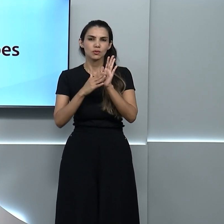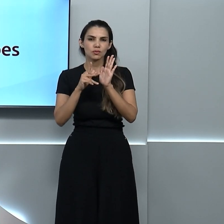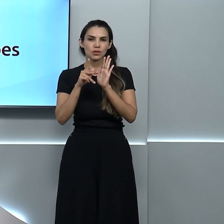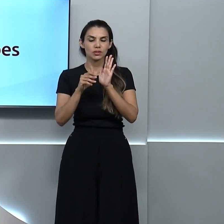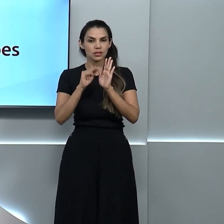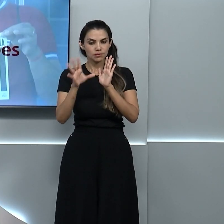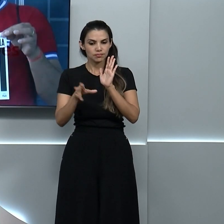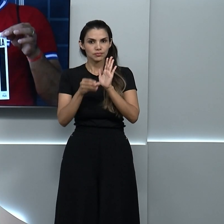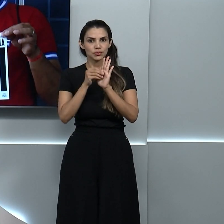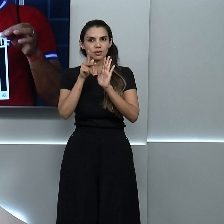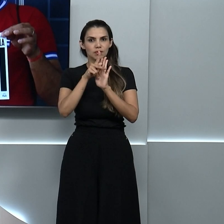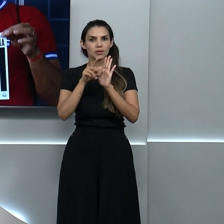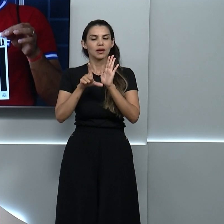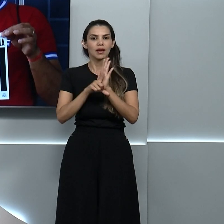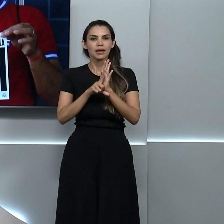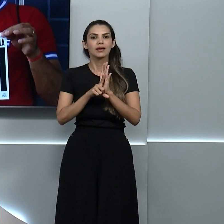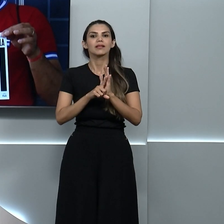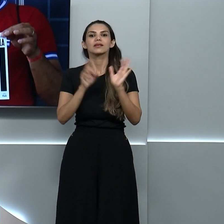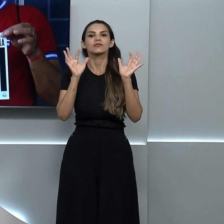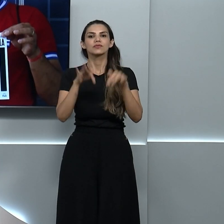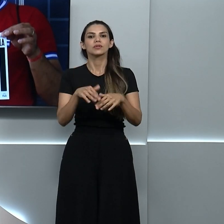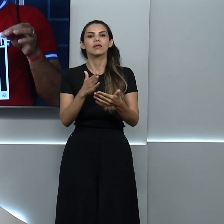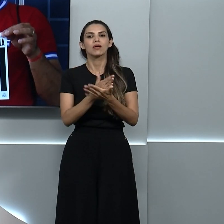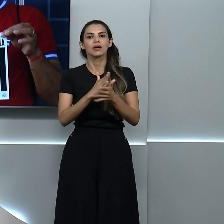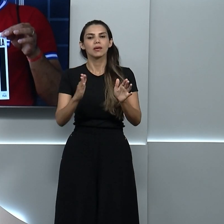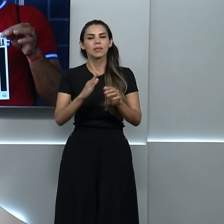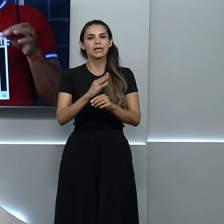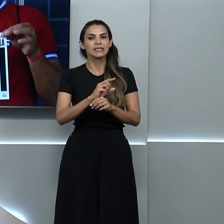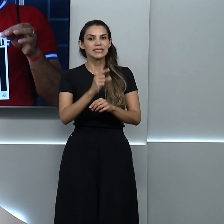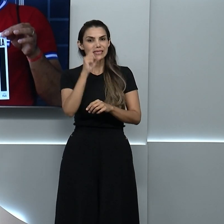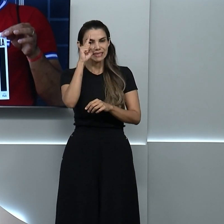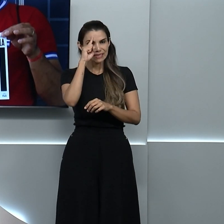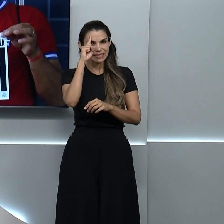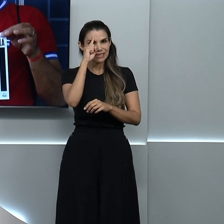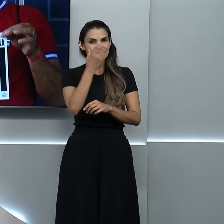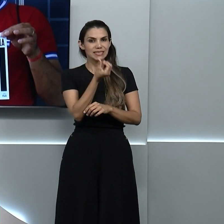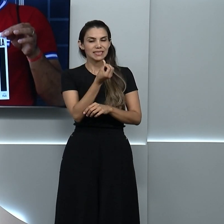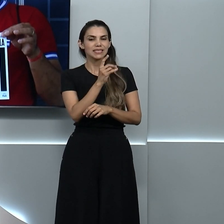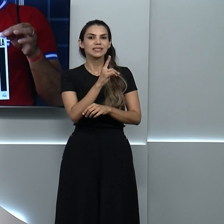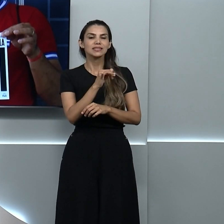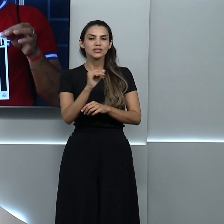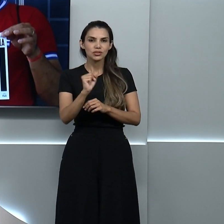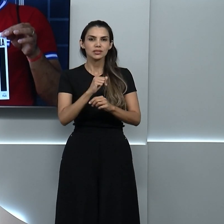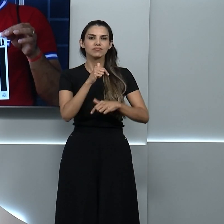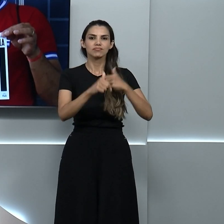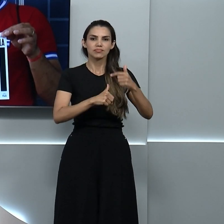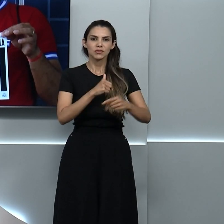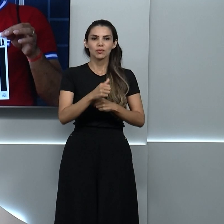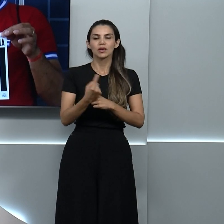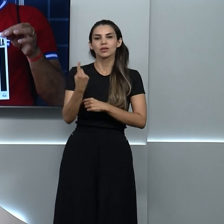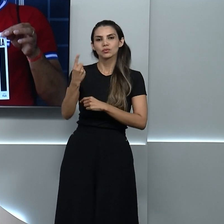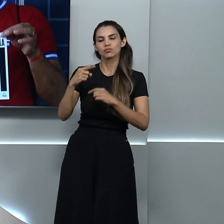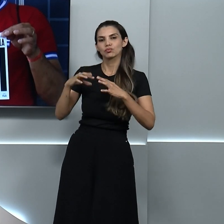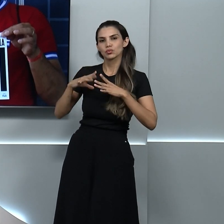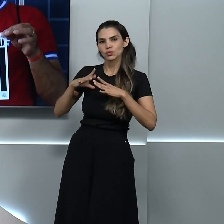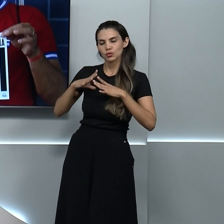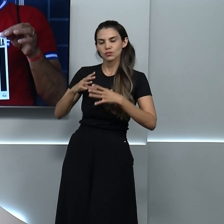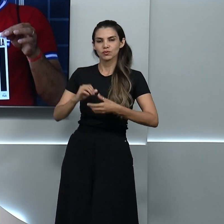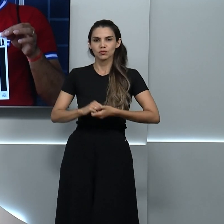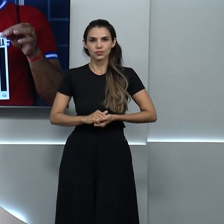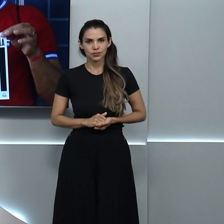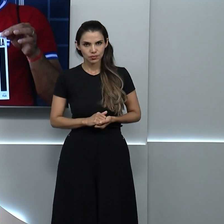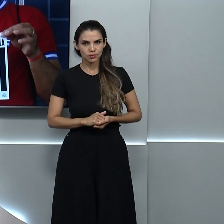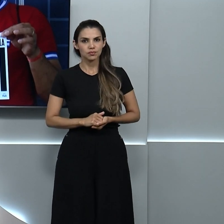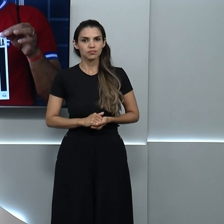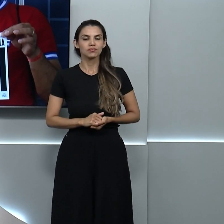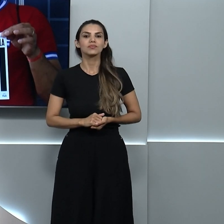que propõe o fim da escala 6x1. Esse projeto prevê que que não